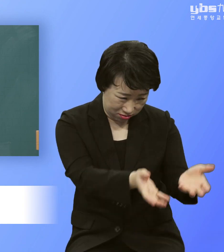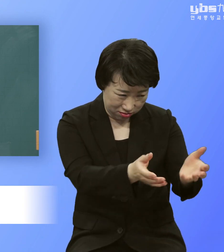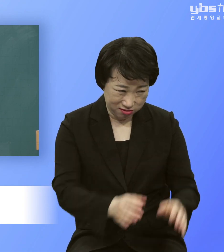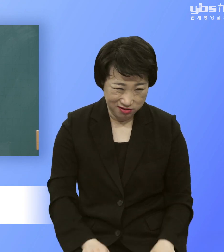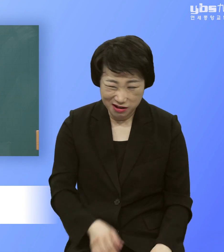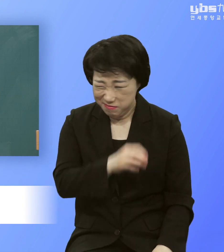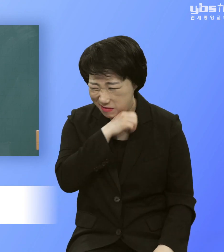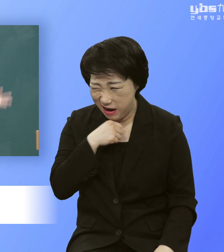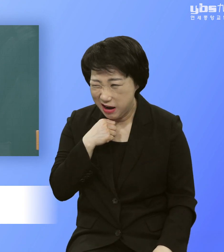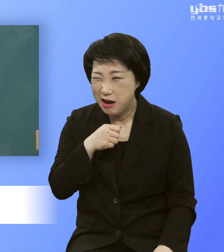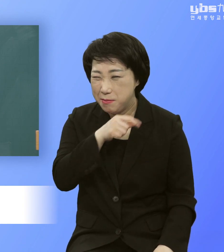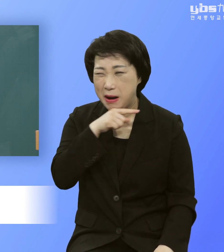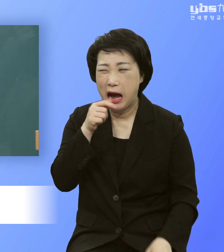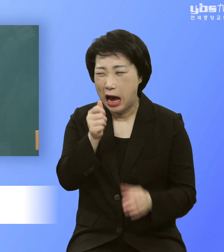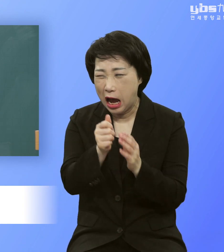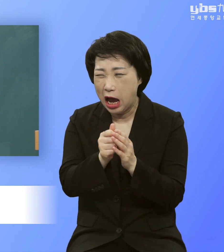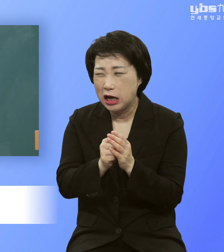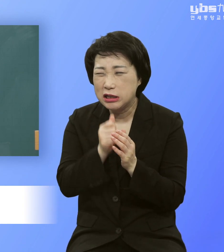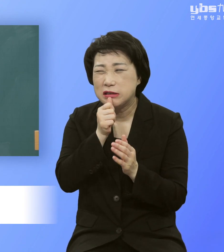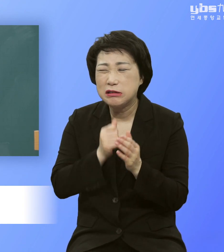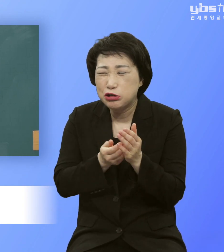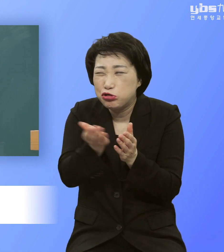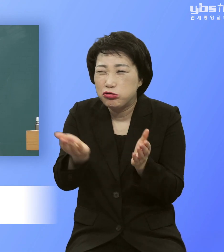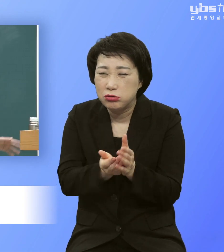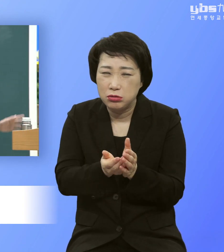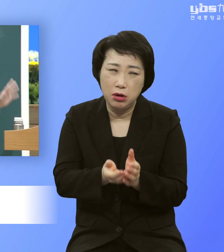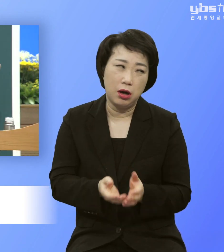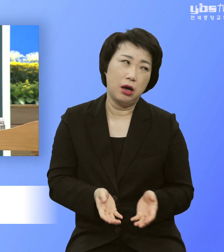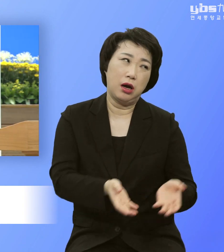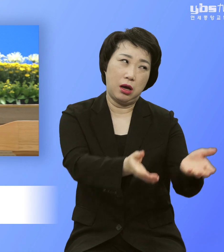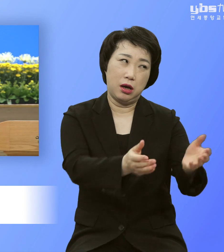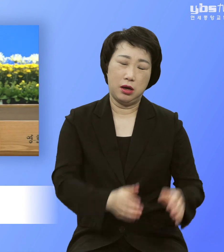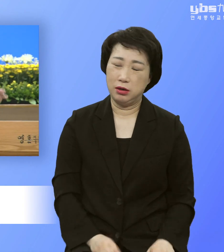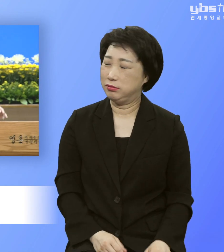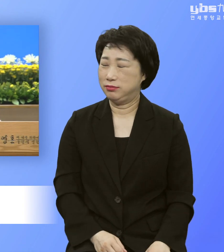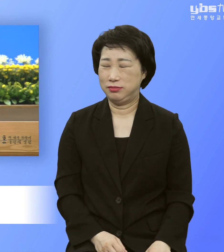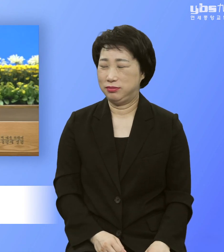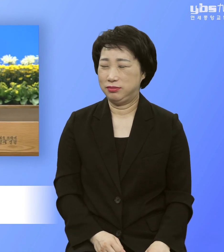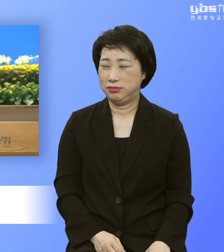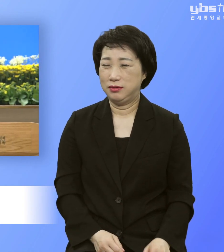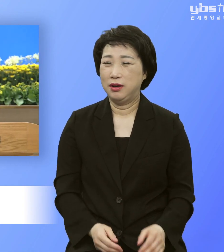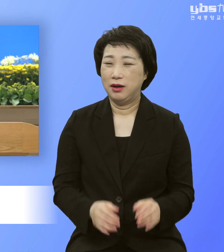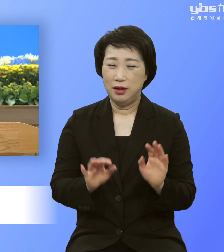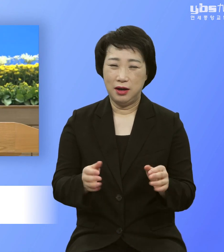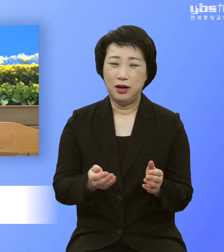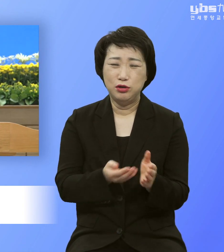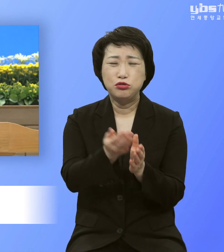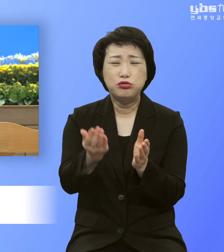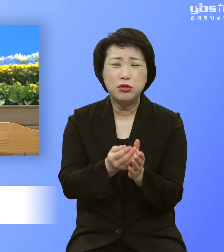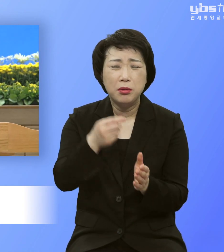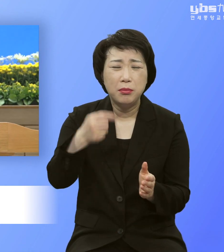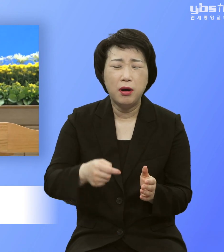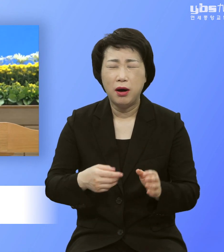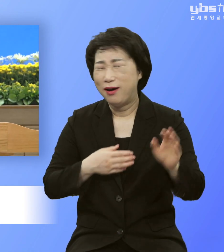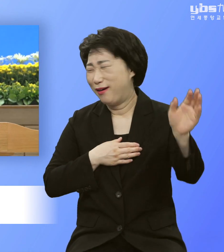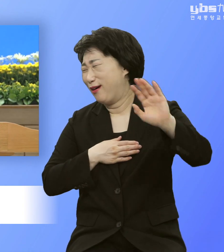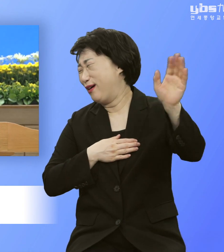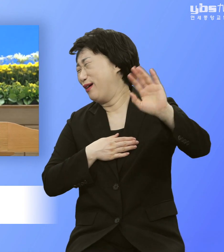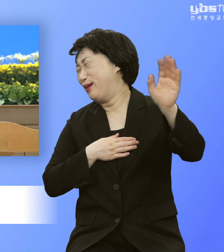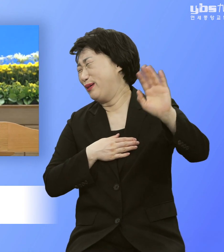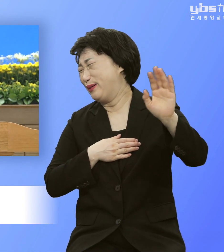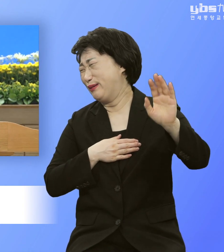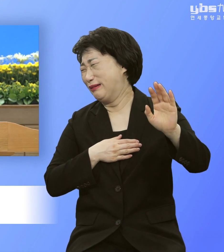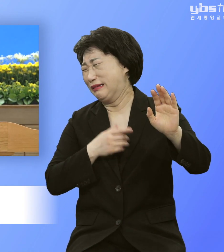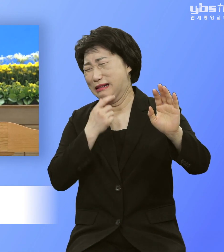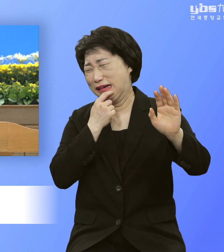맛있는 팥죽 아이고 니나 먹어. 난 죽이라는 죽은 어떤 죽이든지 아주